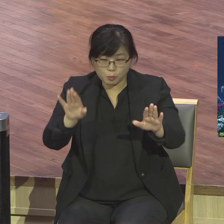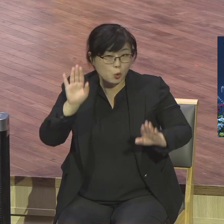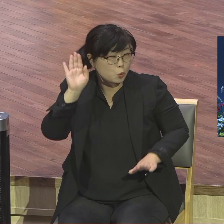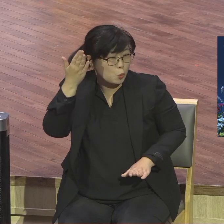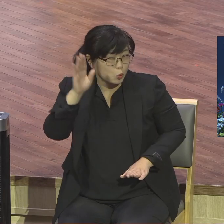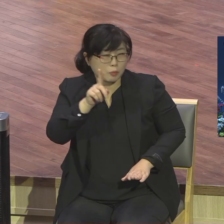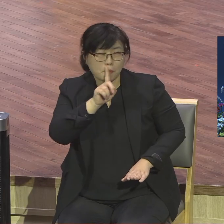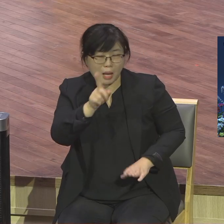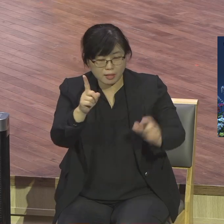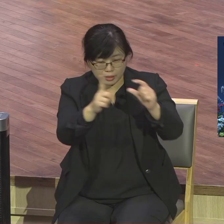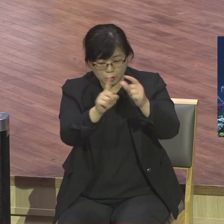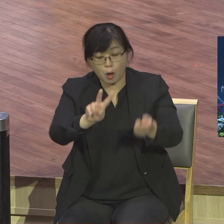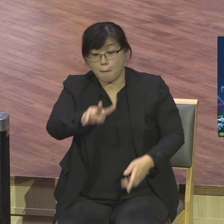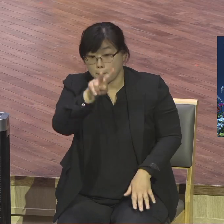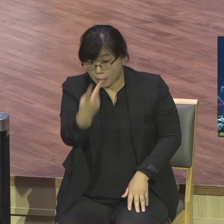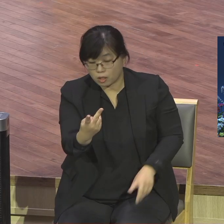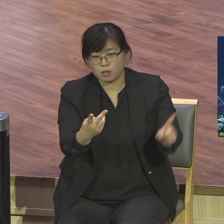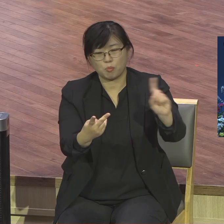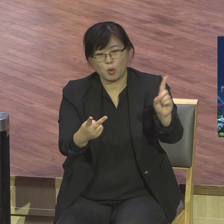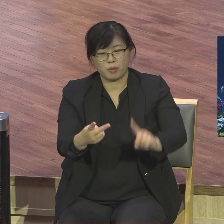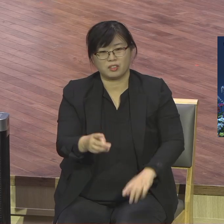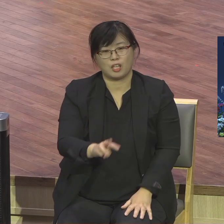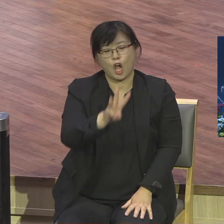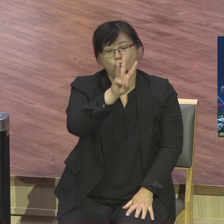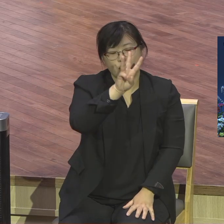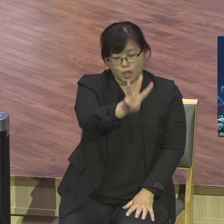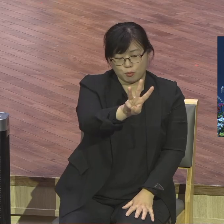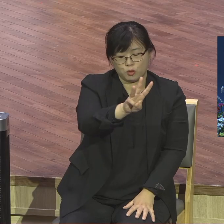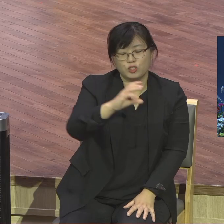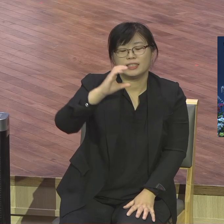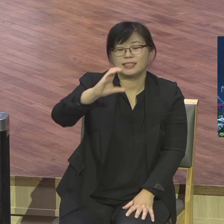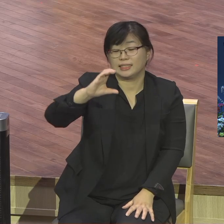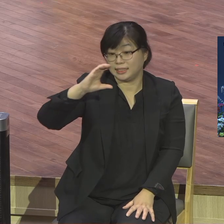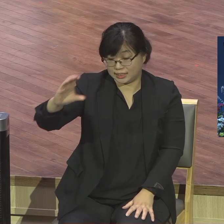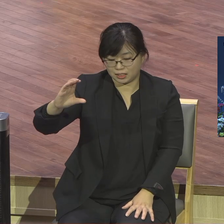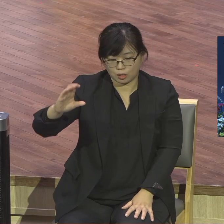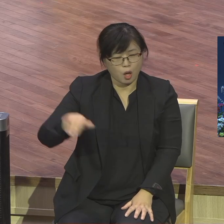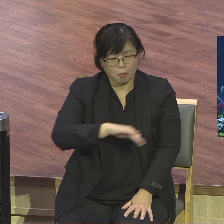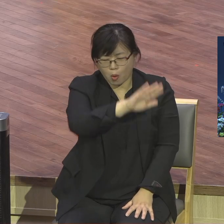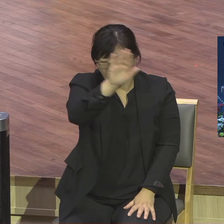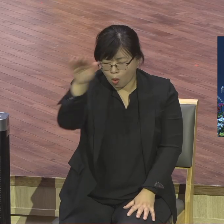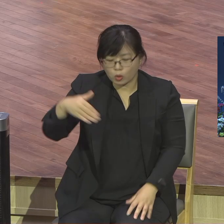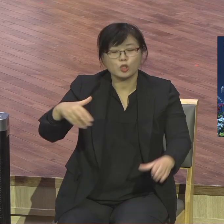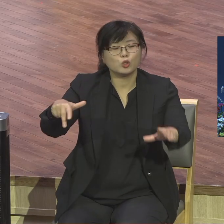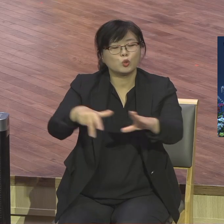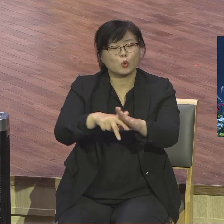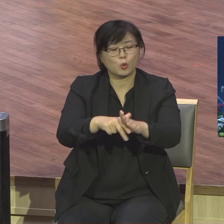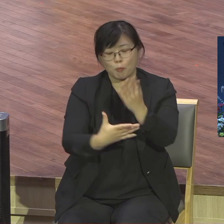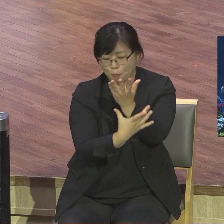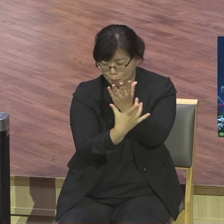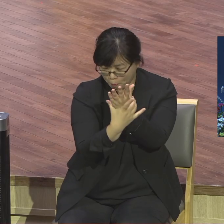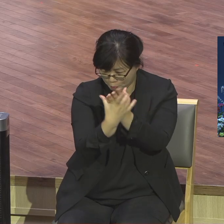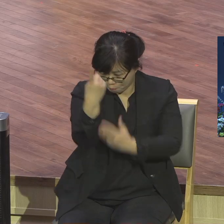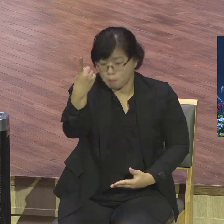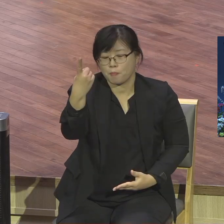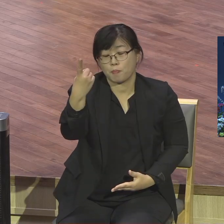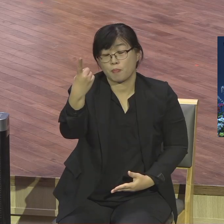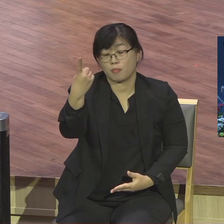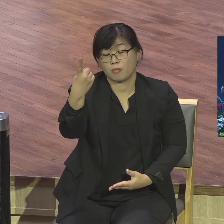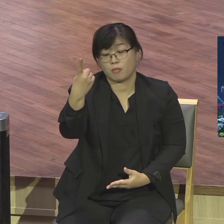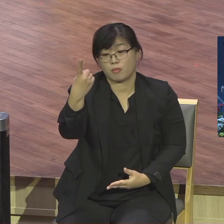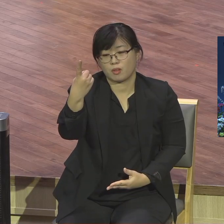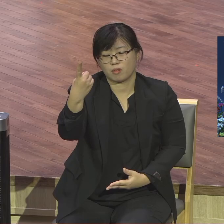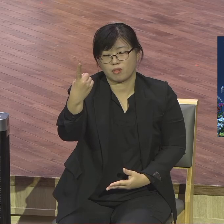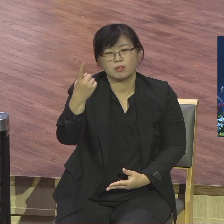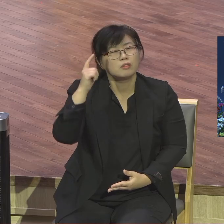세계의 종교는 하나다는 겁니다. 이게 WCC가 그 얘기예요. 그러니까 전 세계는 다 하나다.